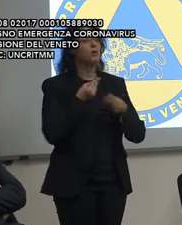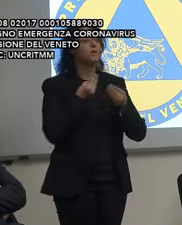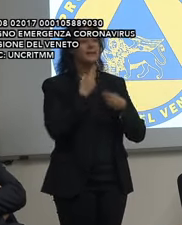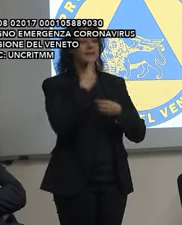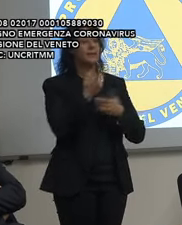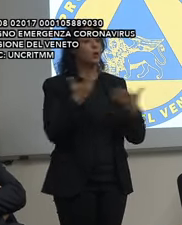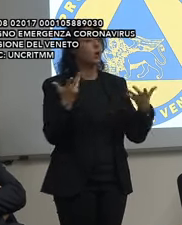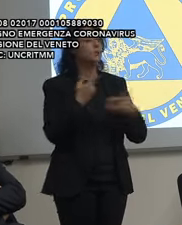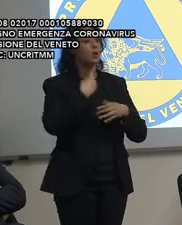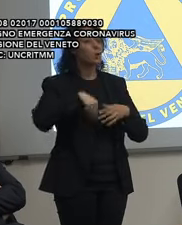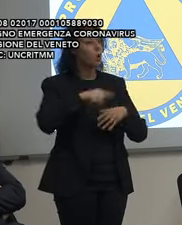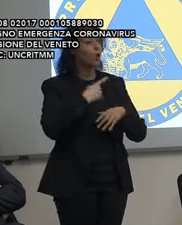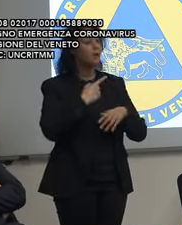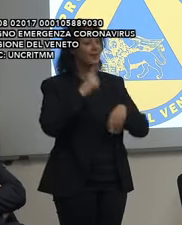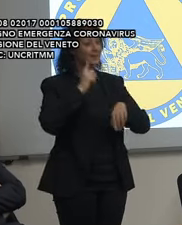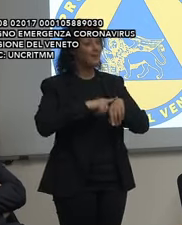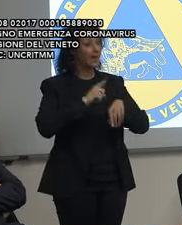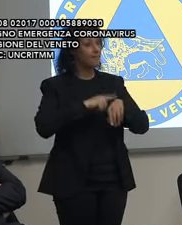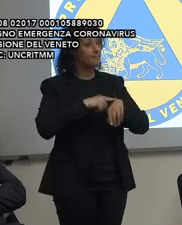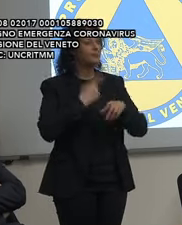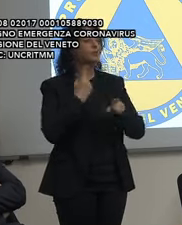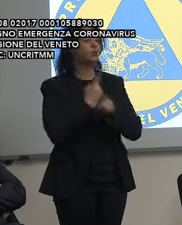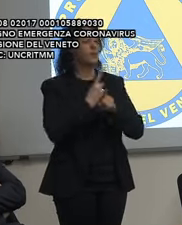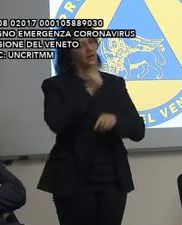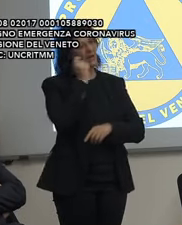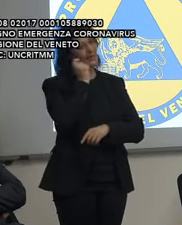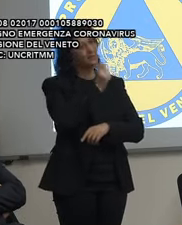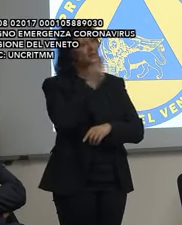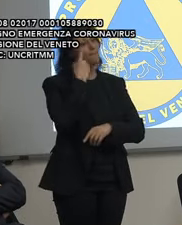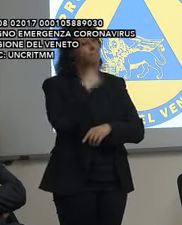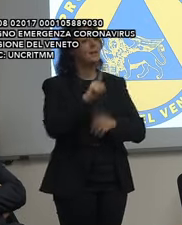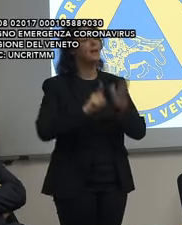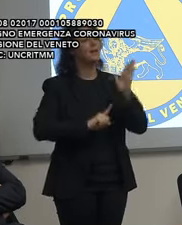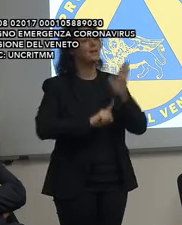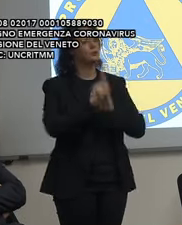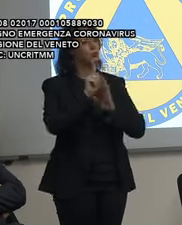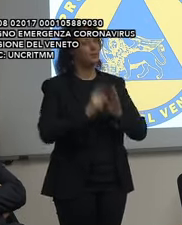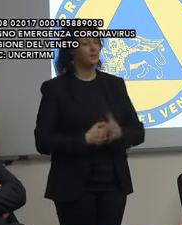dei risultati che riusciamo a ottenere. Quando